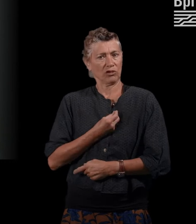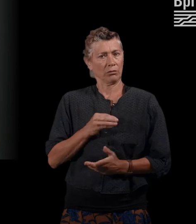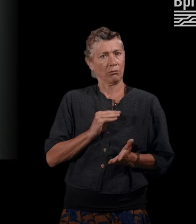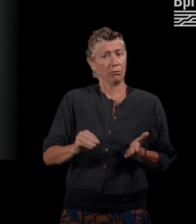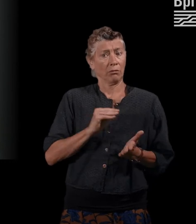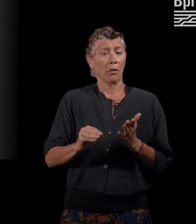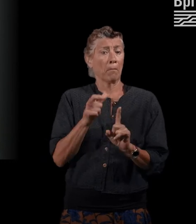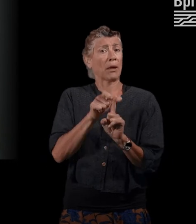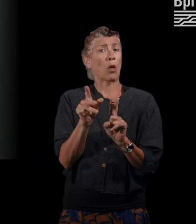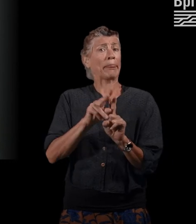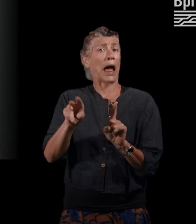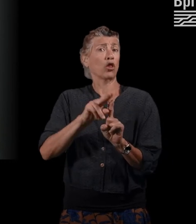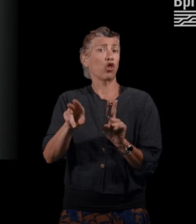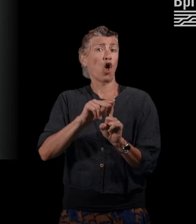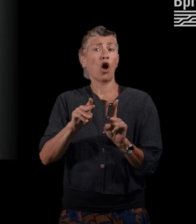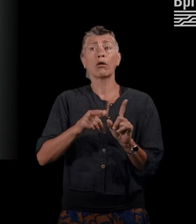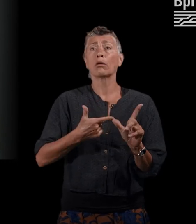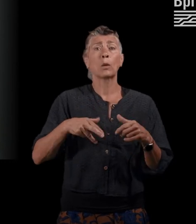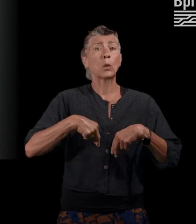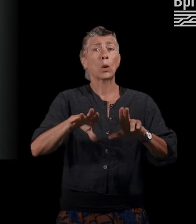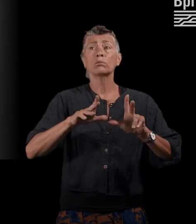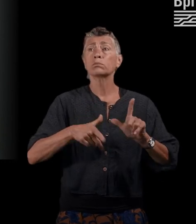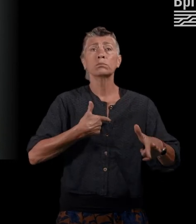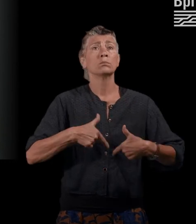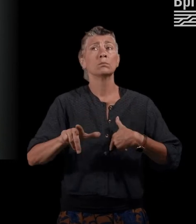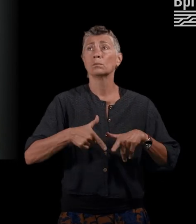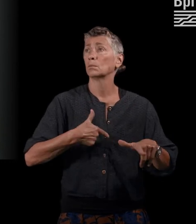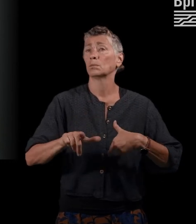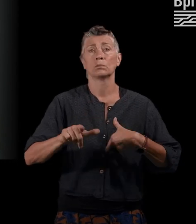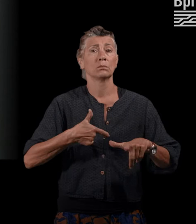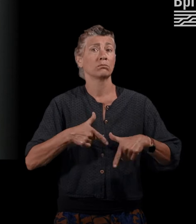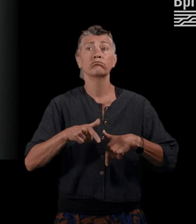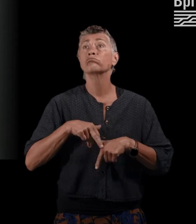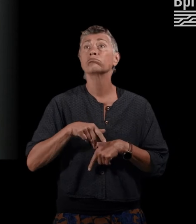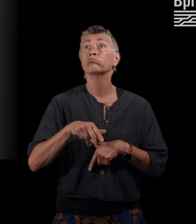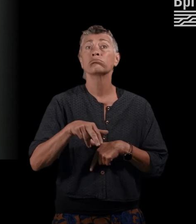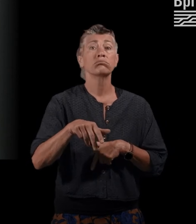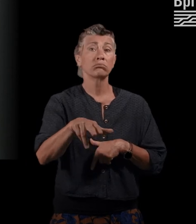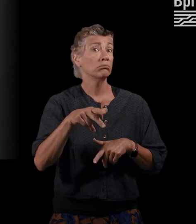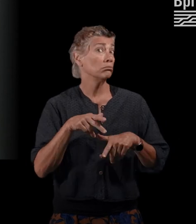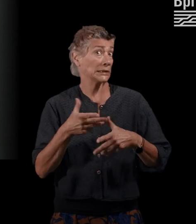narrateur qui marche dans une rue et qui la parcourt